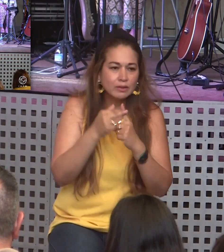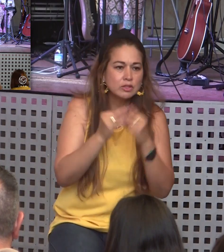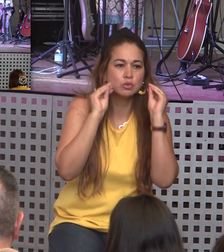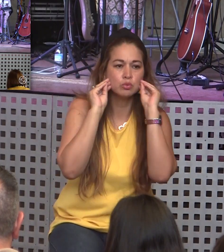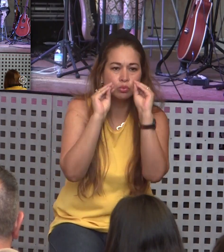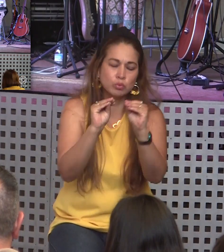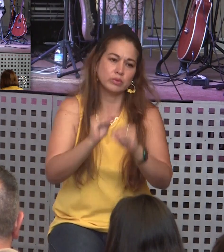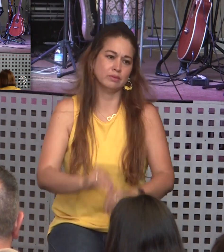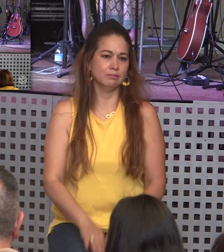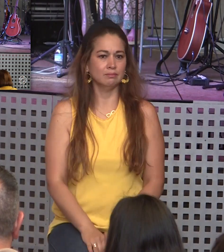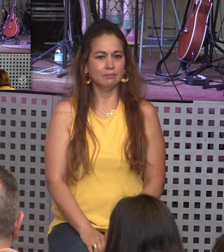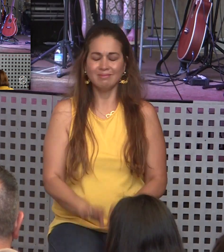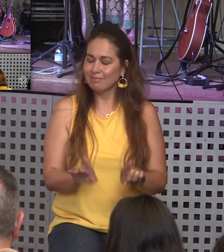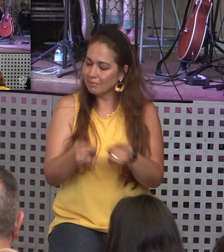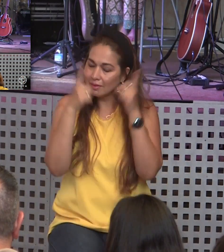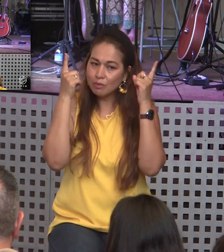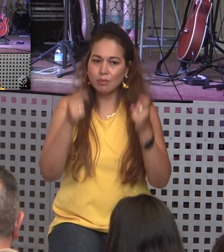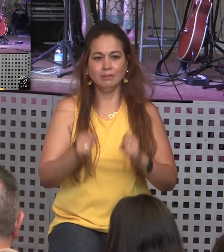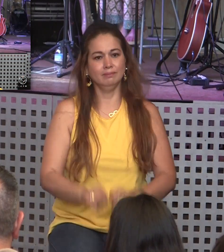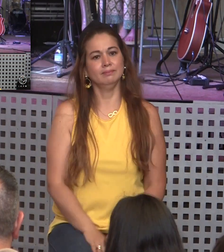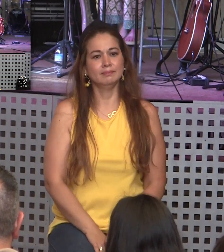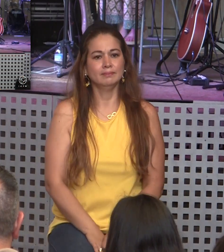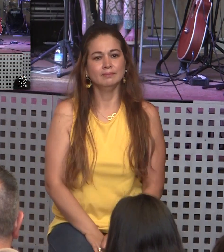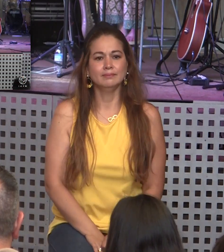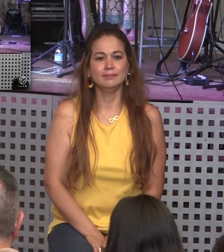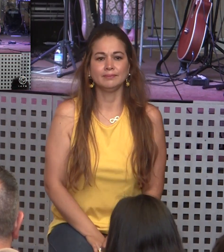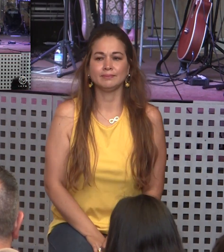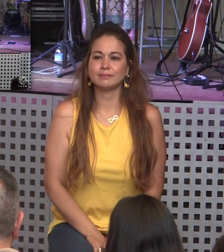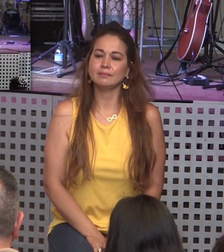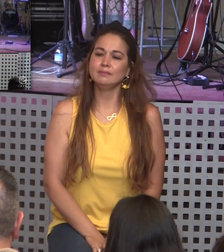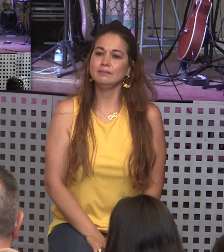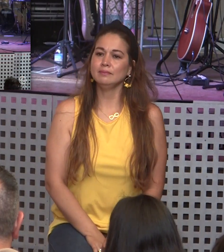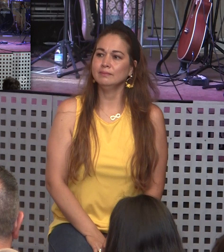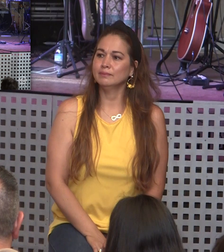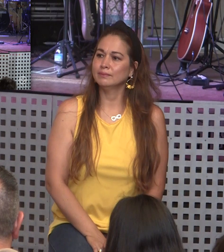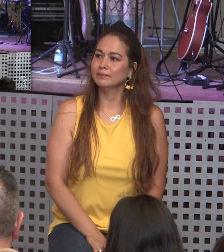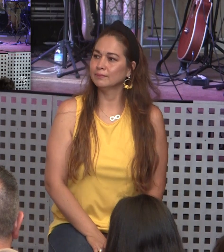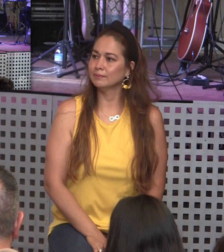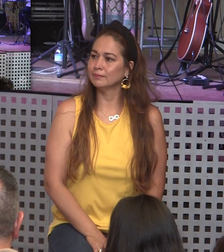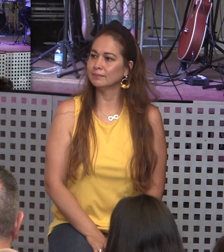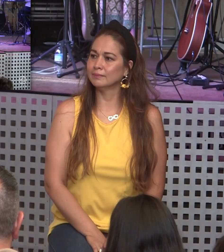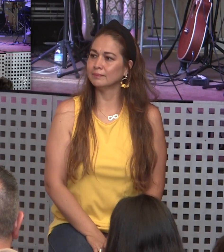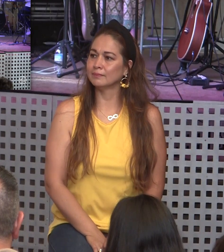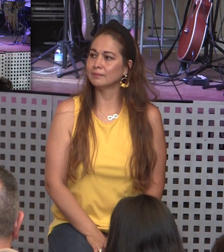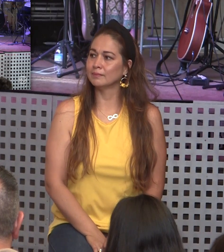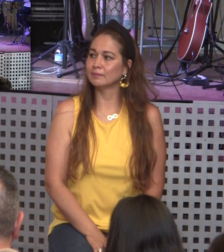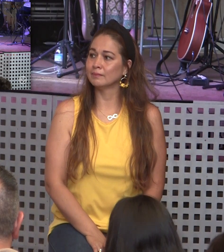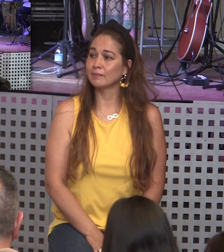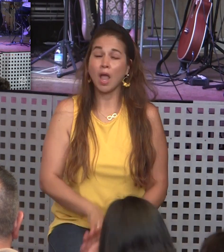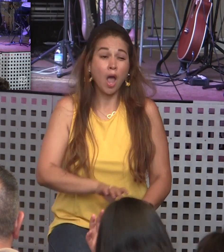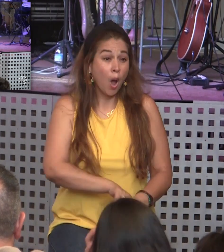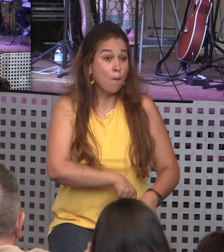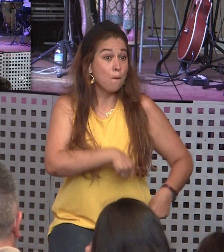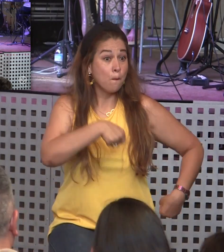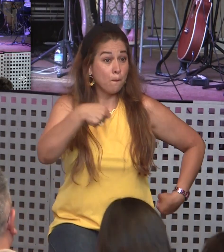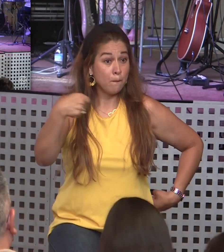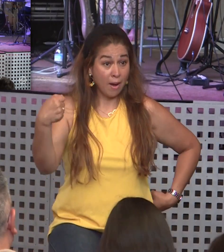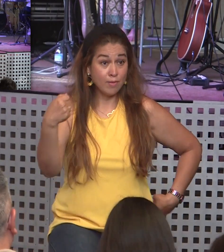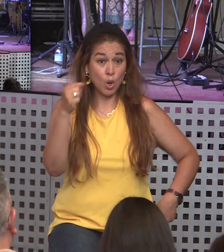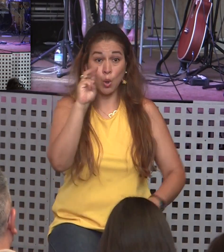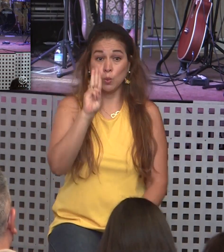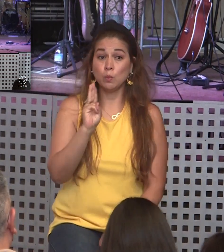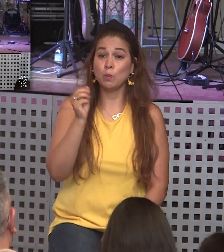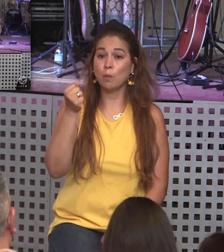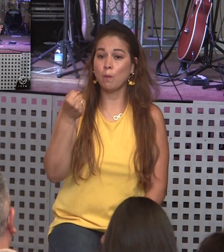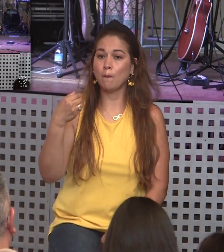Pablo, por ejemplo, ¿tú has visto Pablo cómo consideraba a las personas en general? Y no es